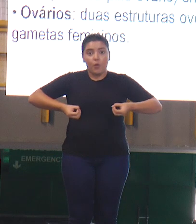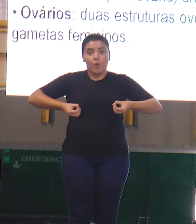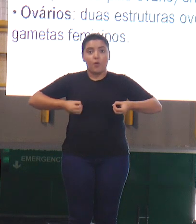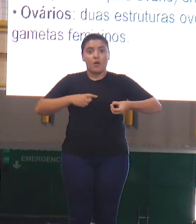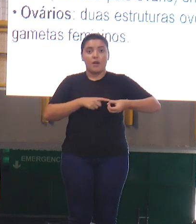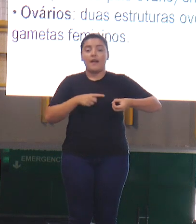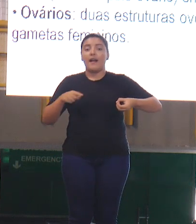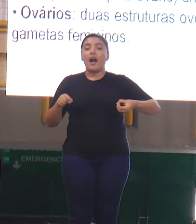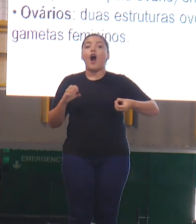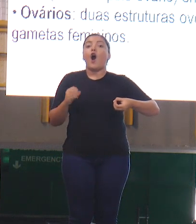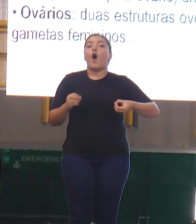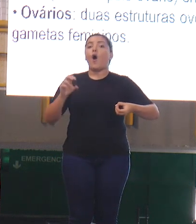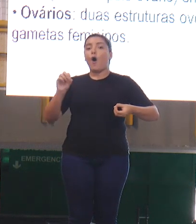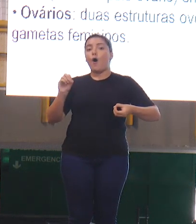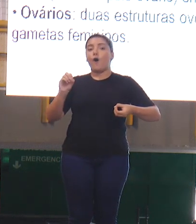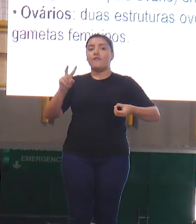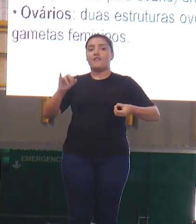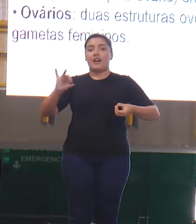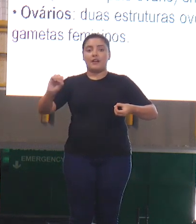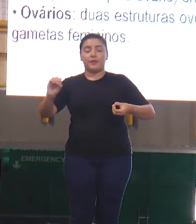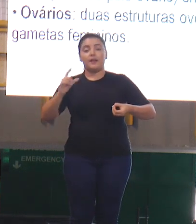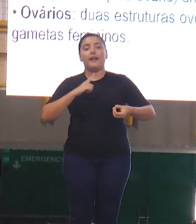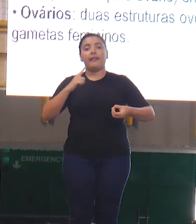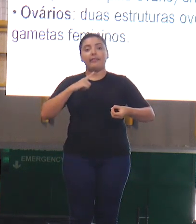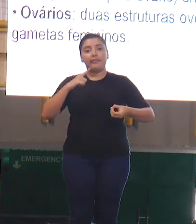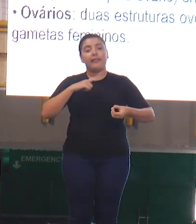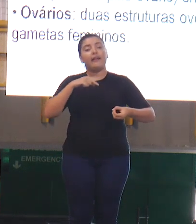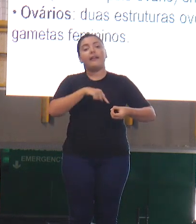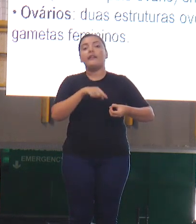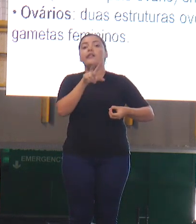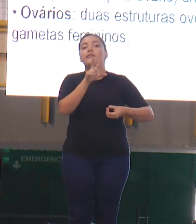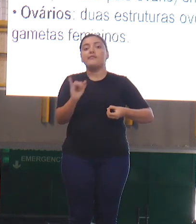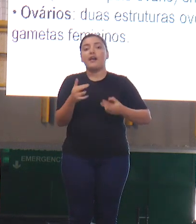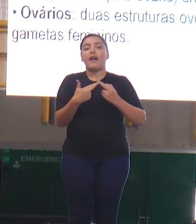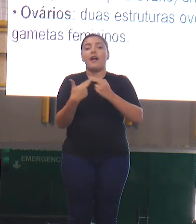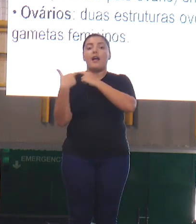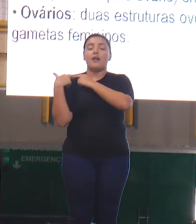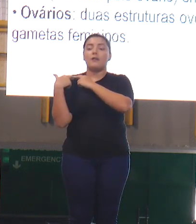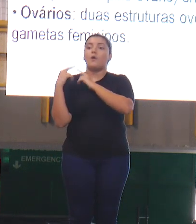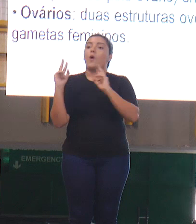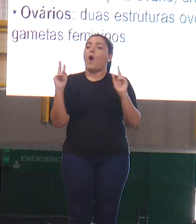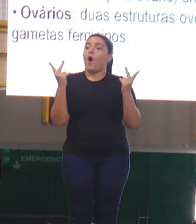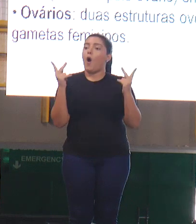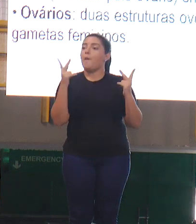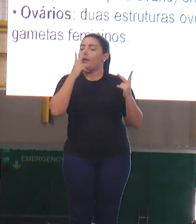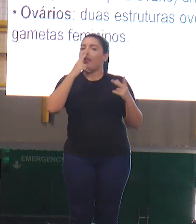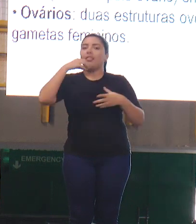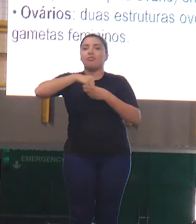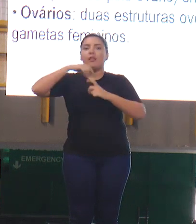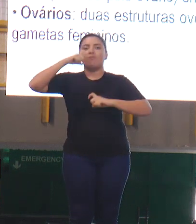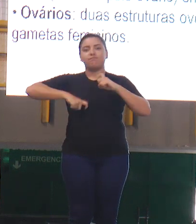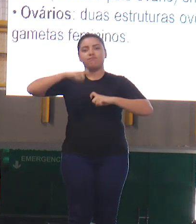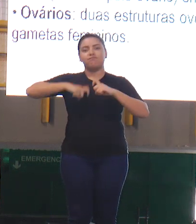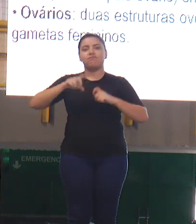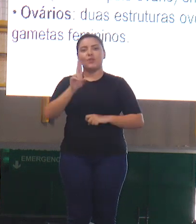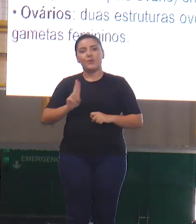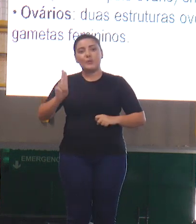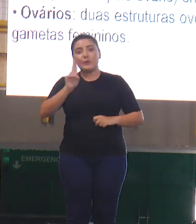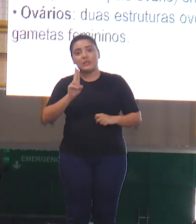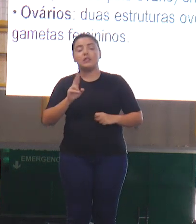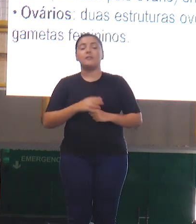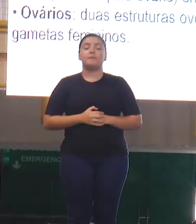glândulas mistas, que vai ter o quê? A produção e liberação de hormônios sexuais,